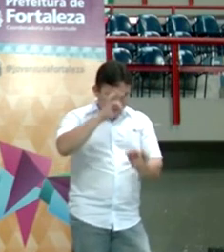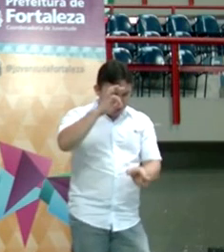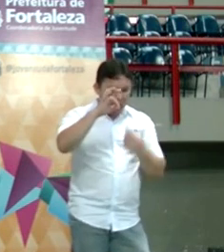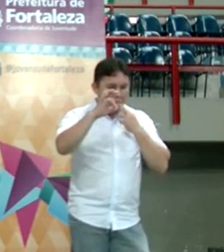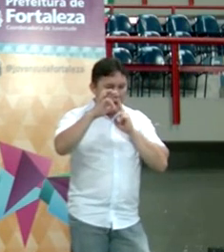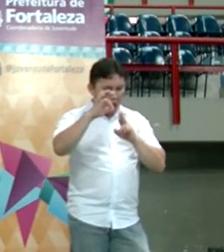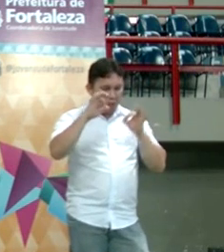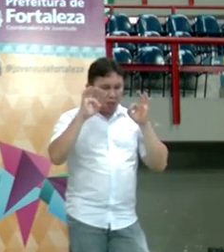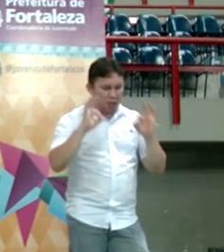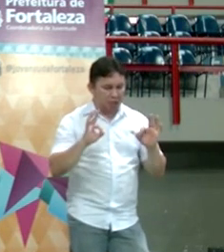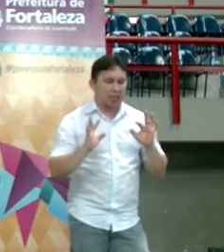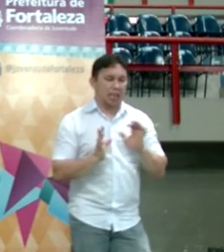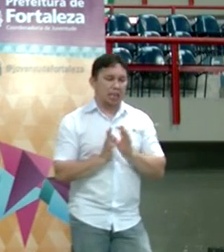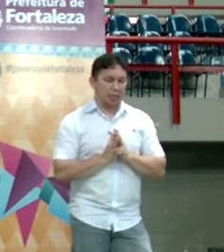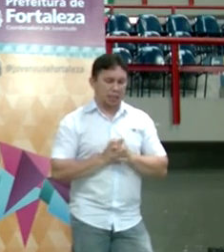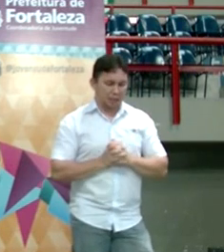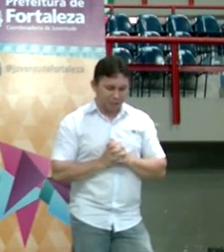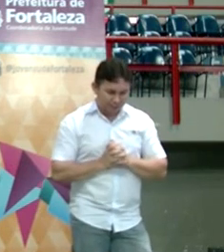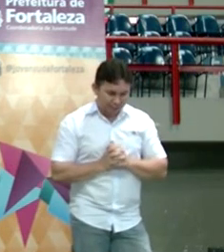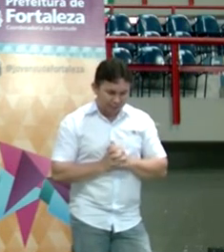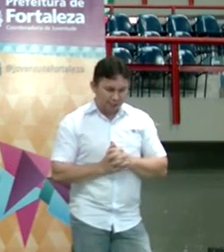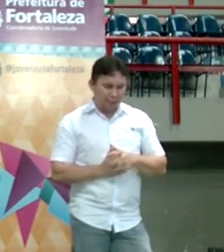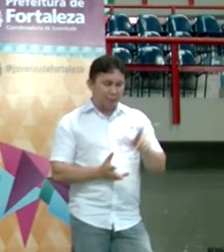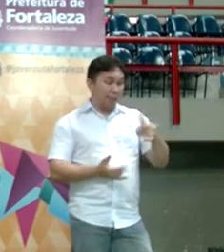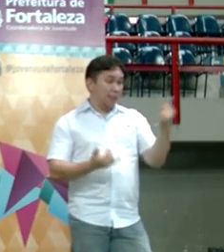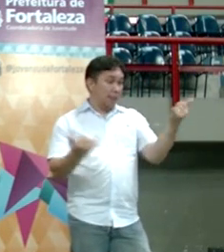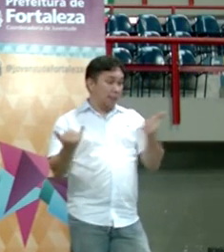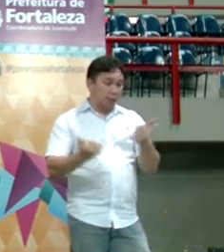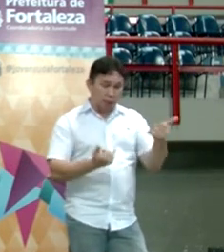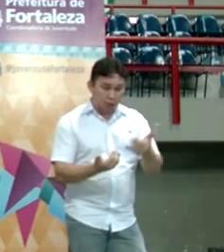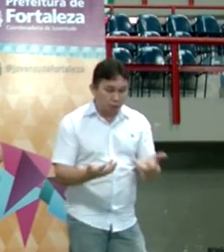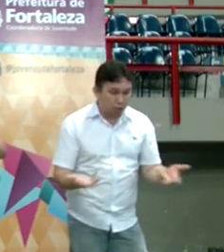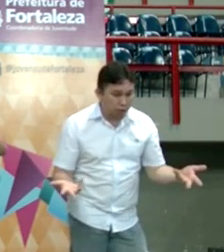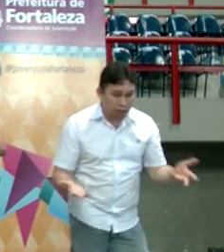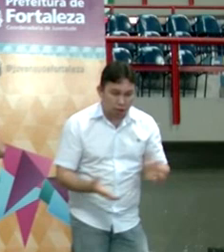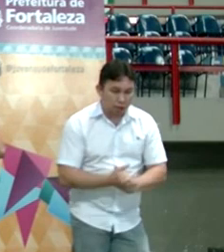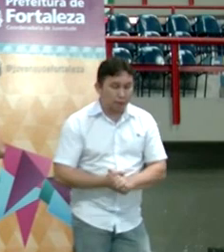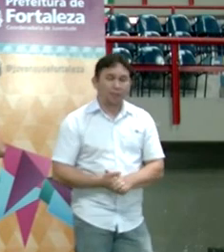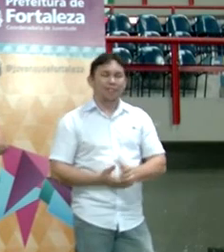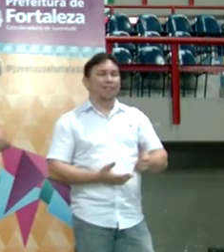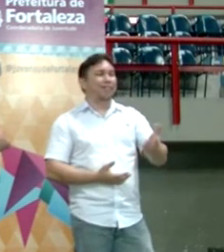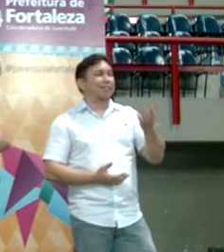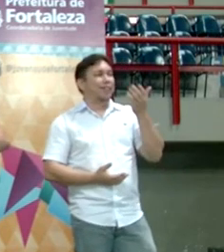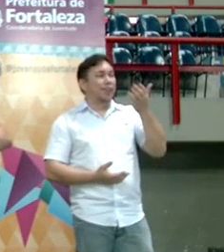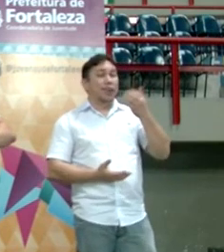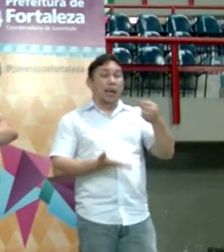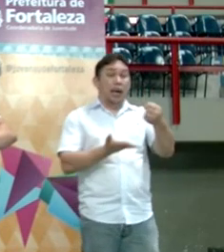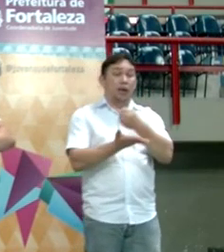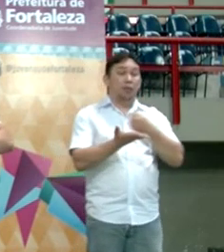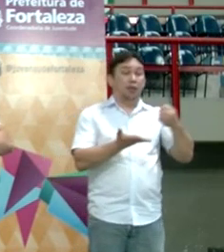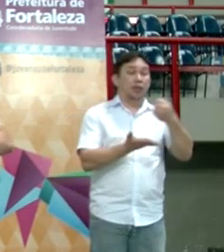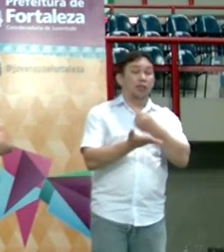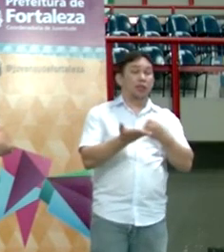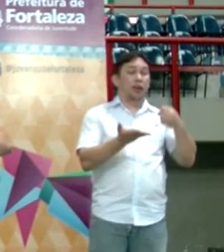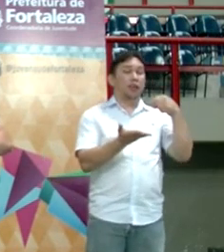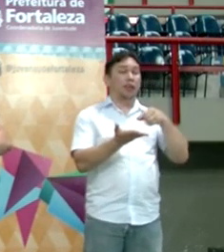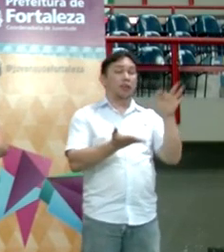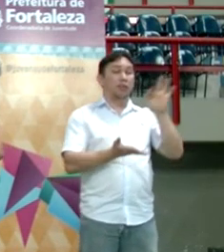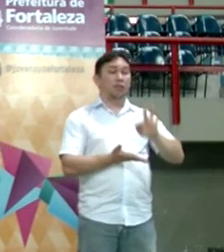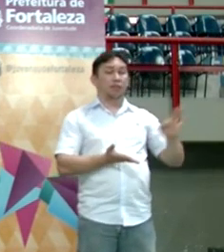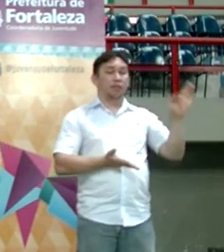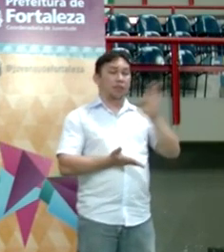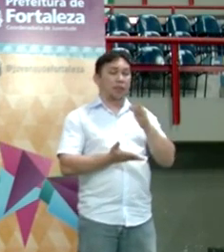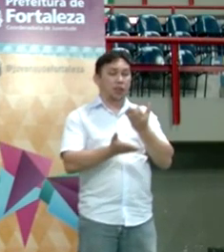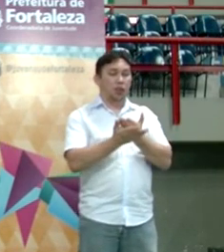ser a resposta correta. Tá cheio de informação. Isso aí é baseado naquela faculdade chamada